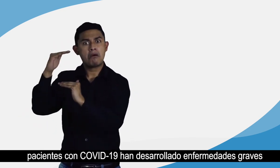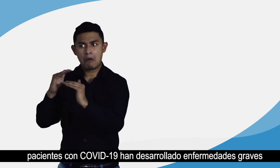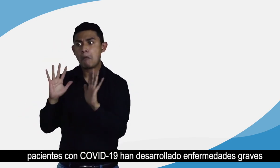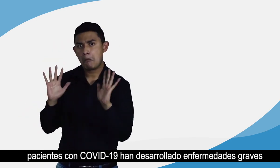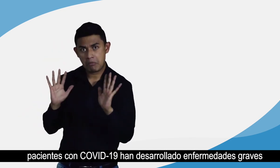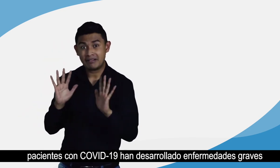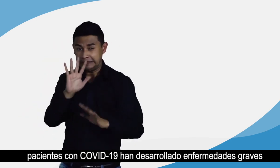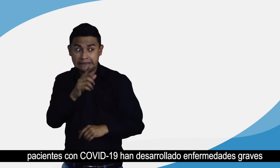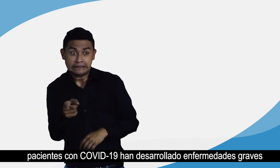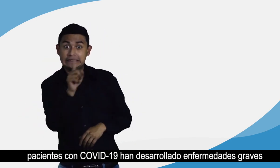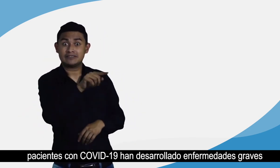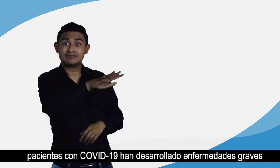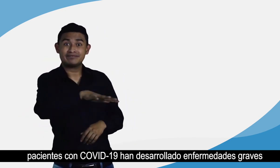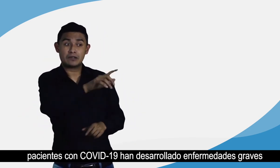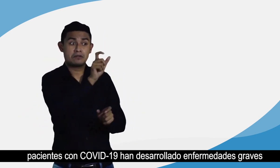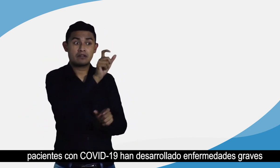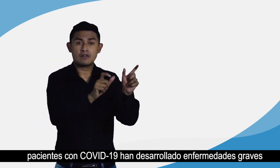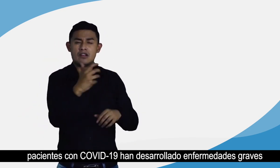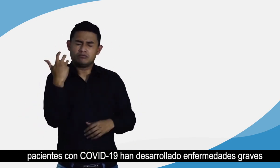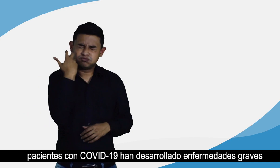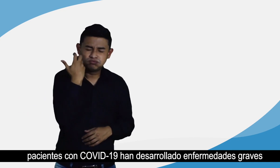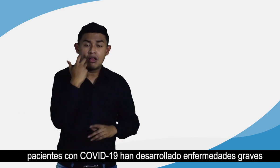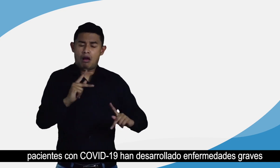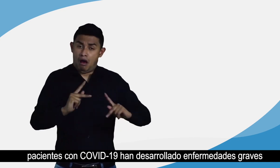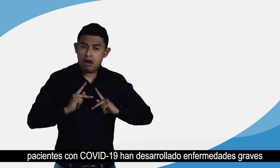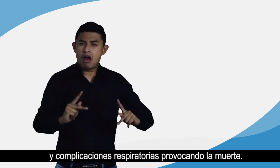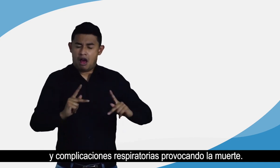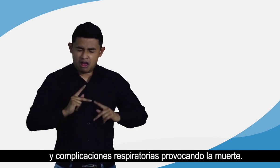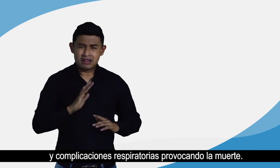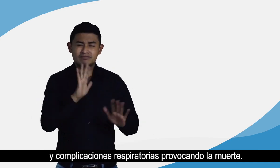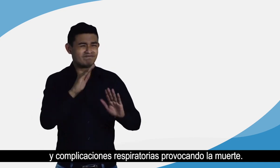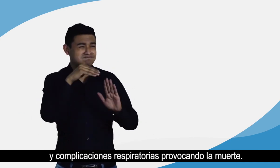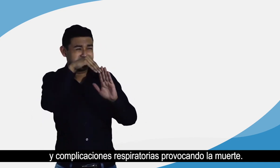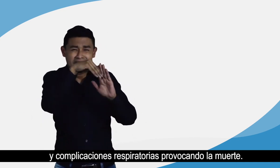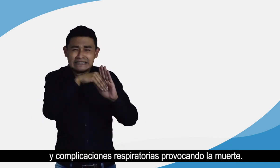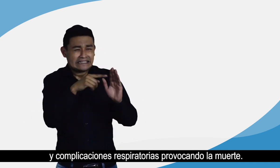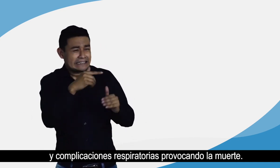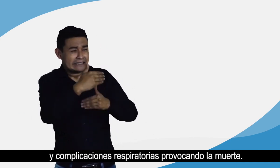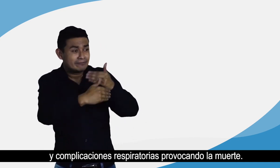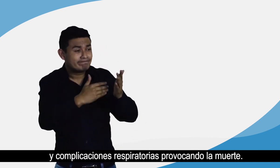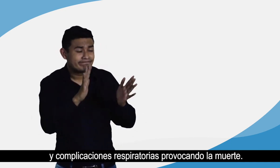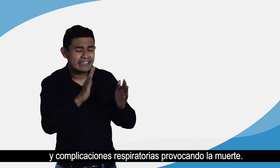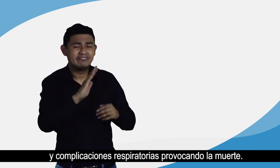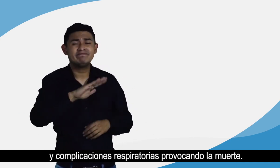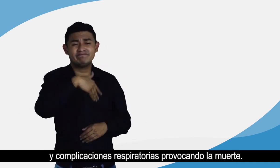pacientes con COVID-19 han desarrollado enfermedades graves y complicaciones respiratorias provocando la